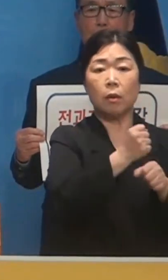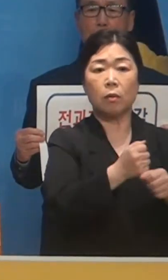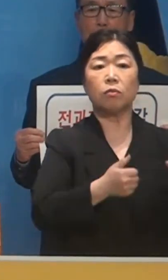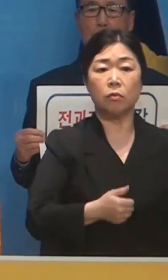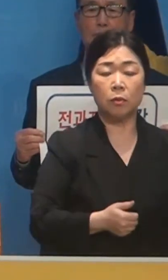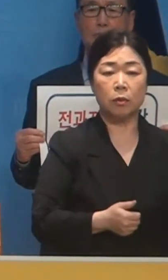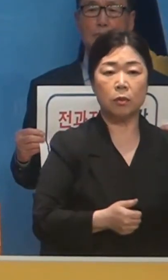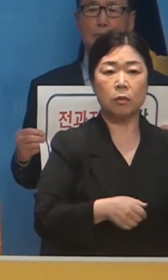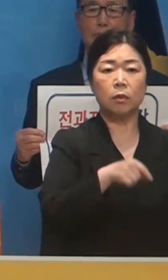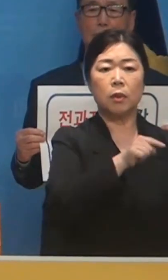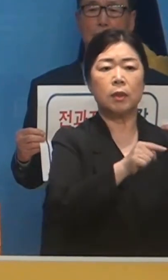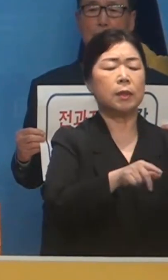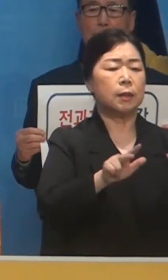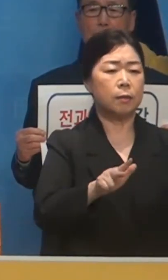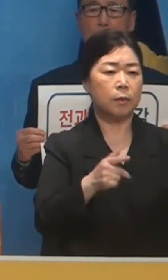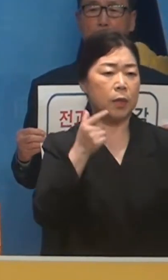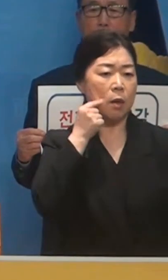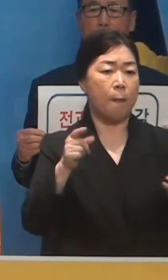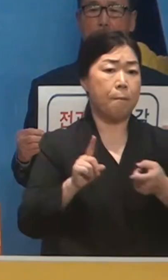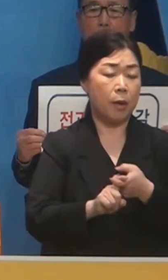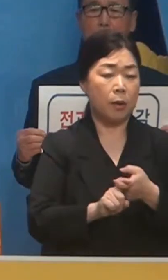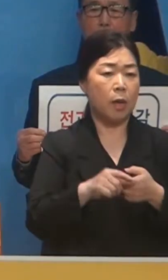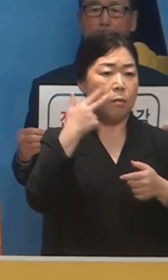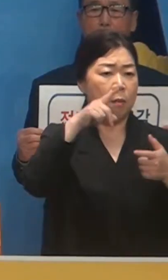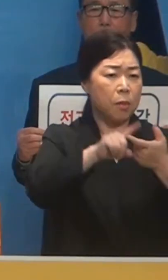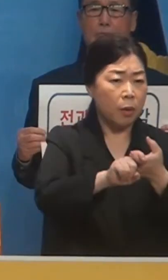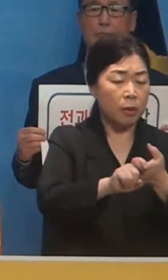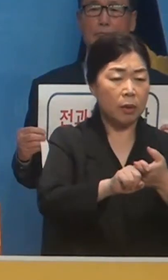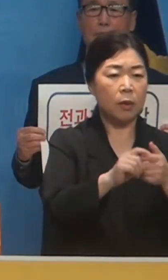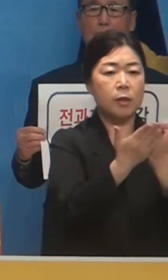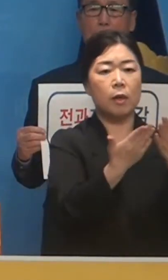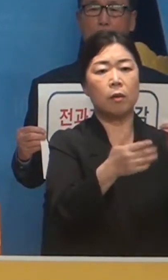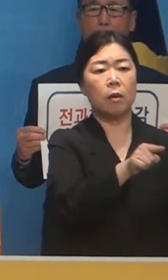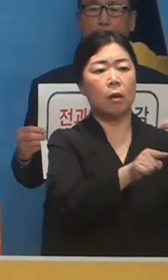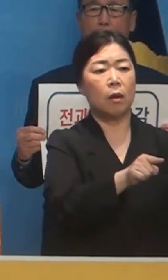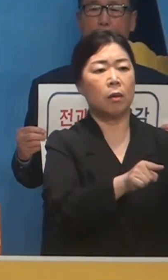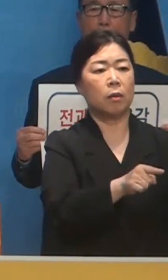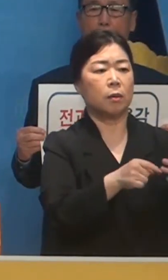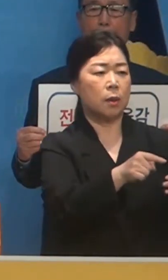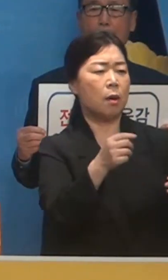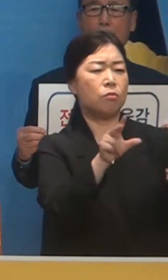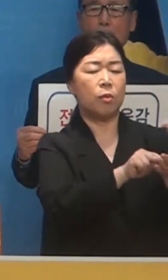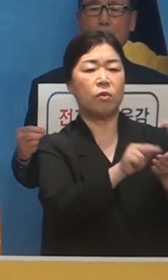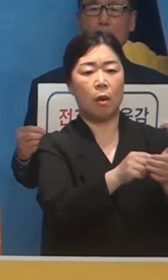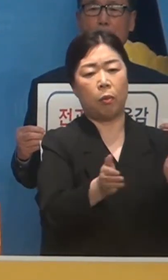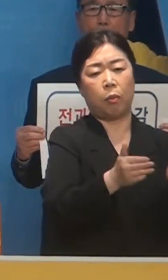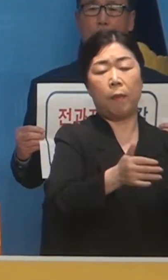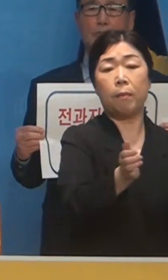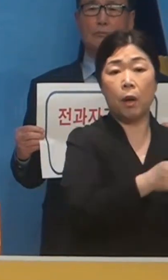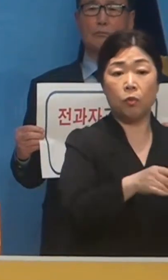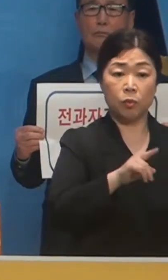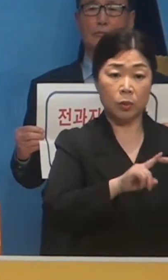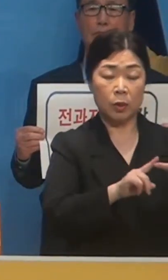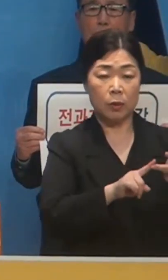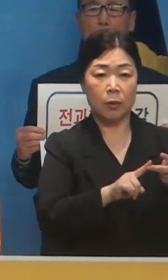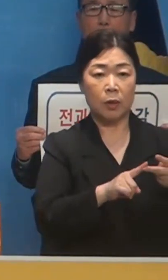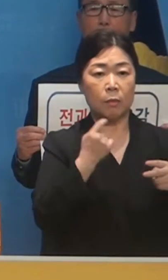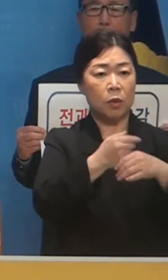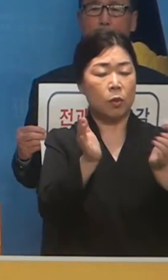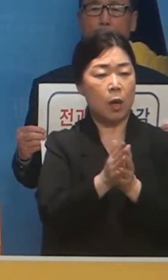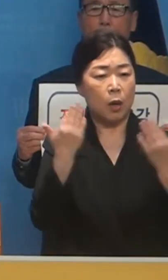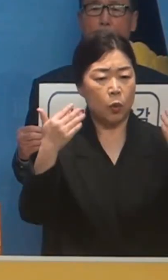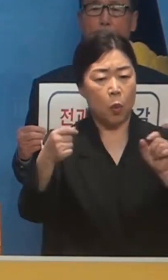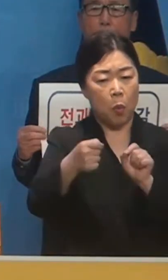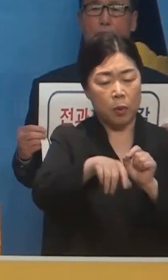한국학력평가원의 역사교과서를 친일, 친미, 교재로 여론몰이를 조장하고 2단계, 민노총이 학교